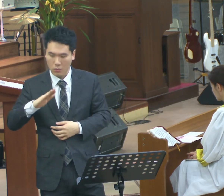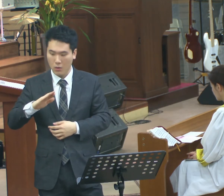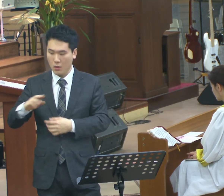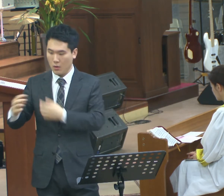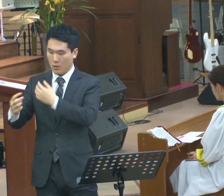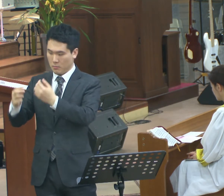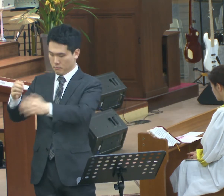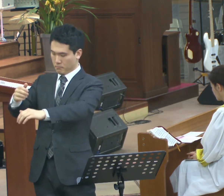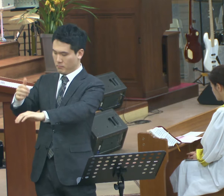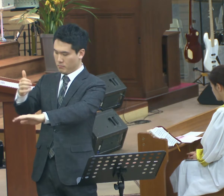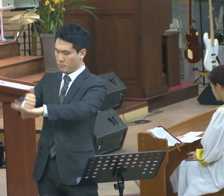이제